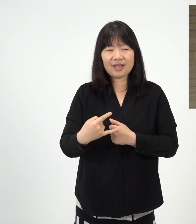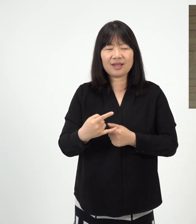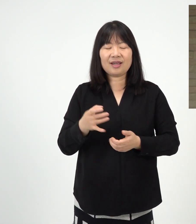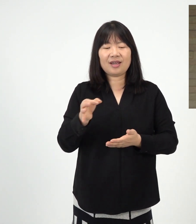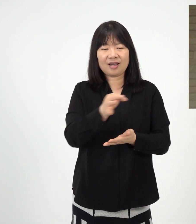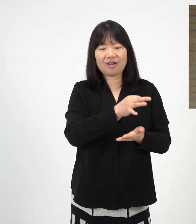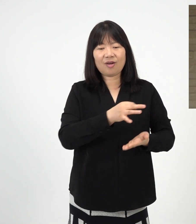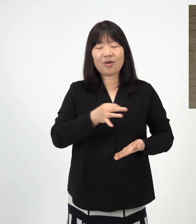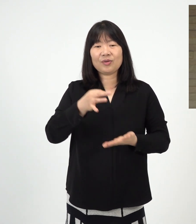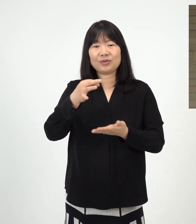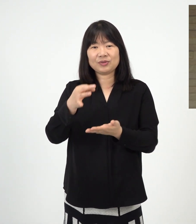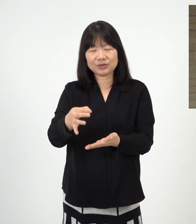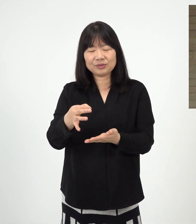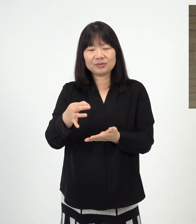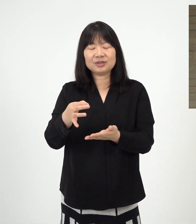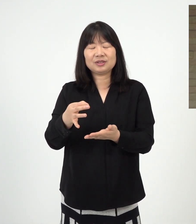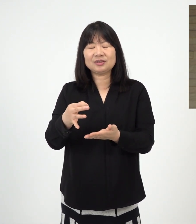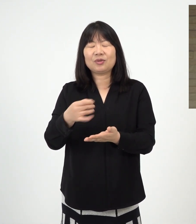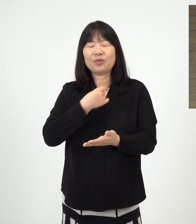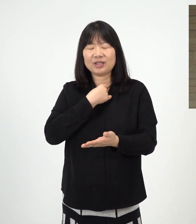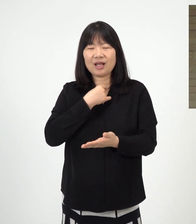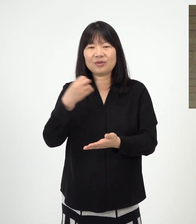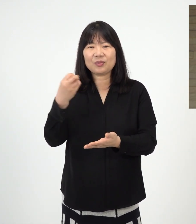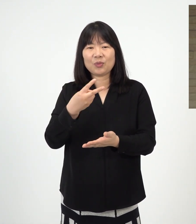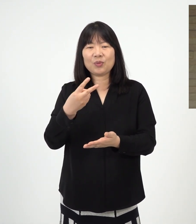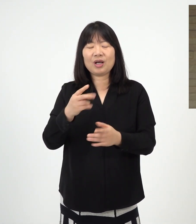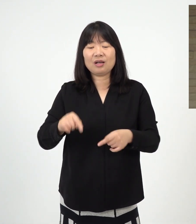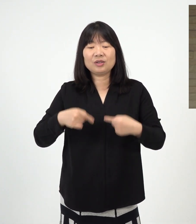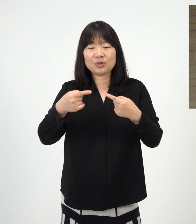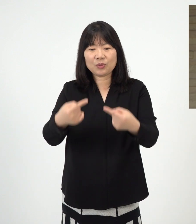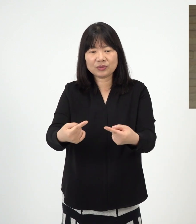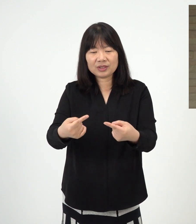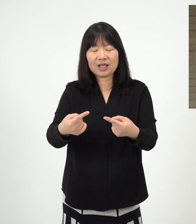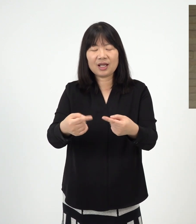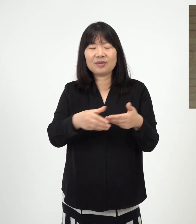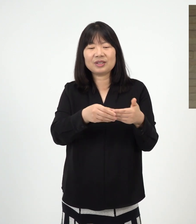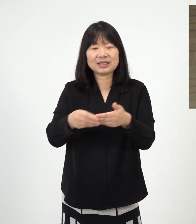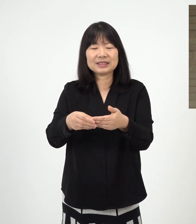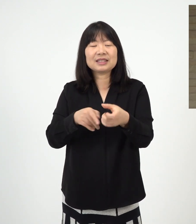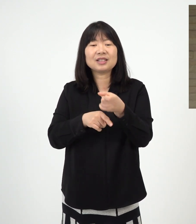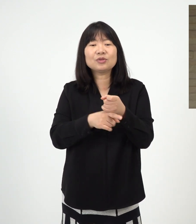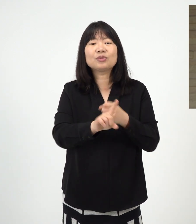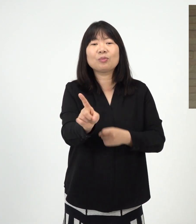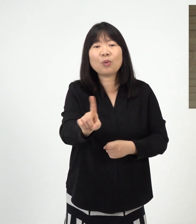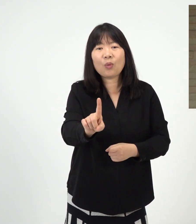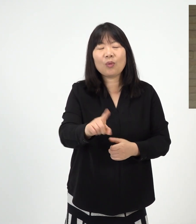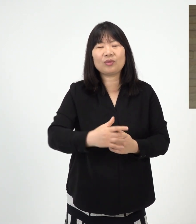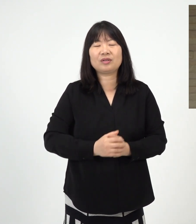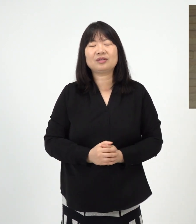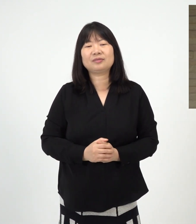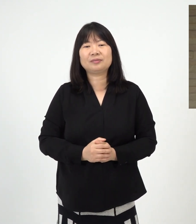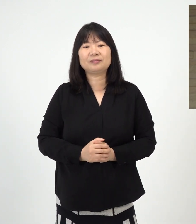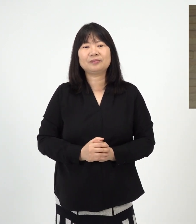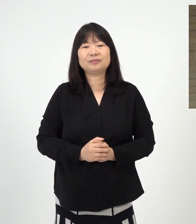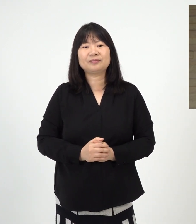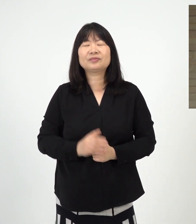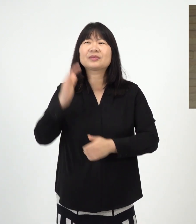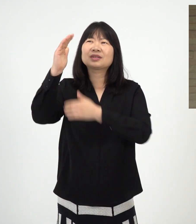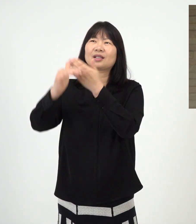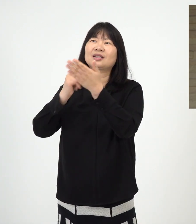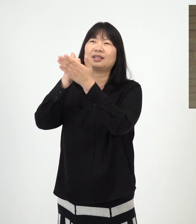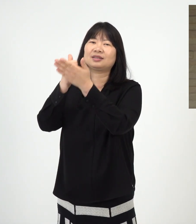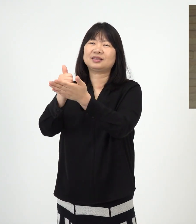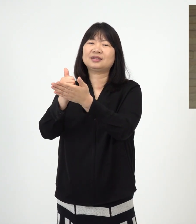헌금을 때로는 하게 하시고 거기에 동참하게 하시는 데에는 무슨 이유가 있다고 얘기했죠?